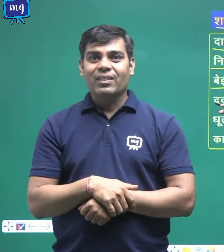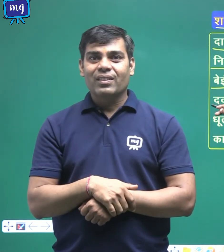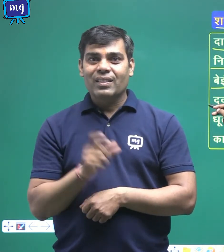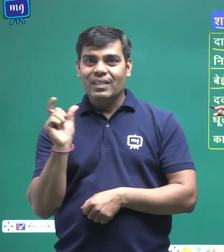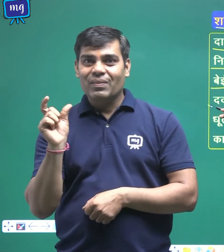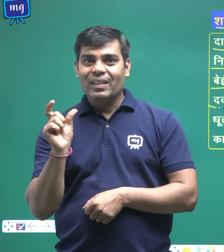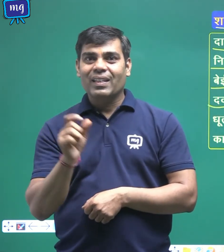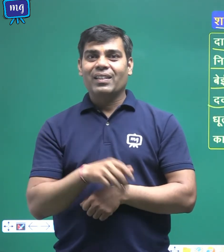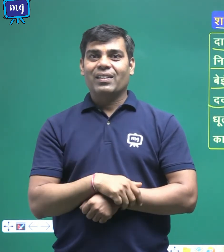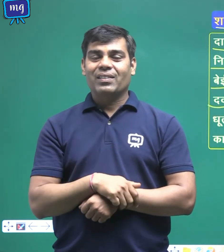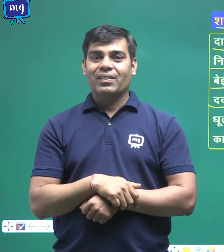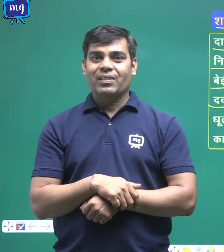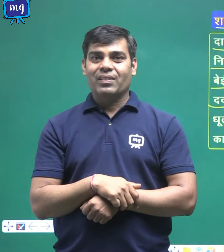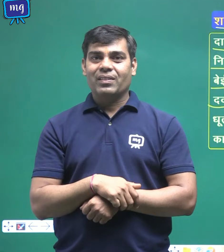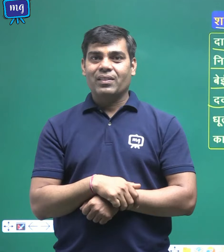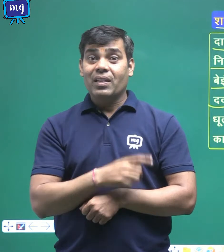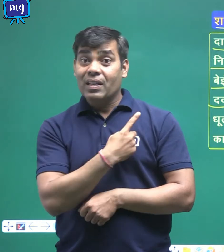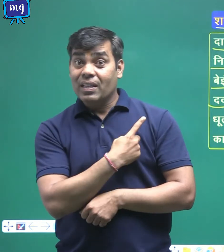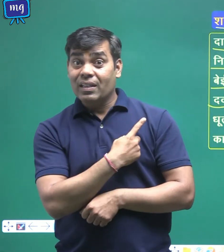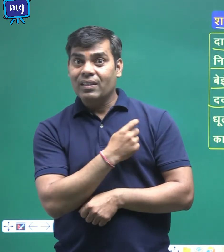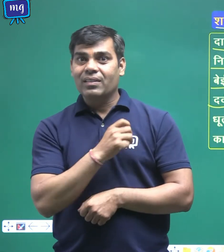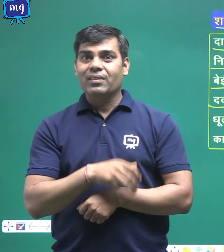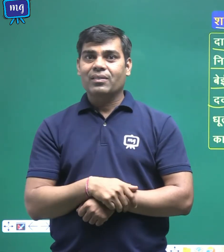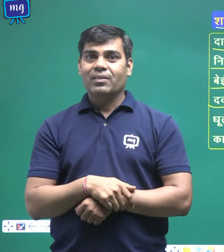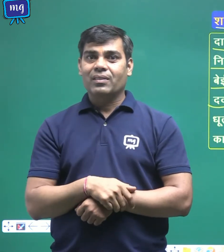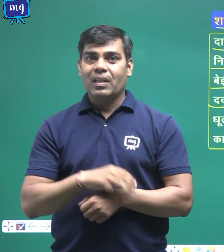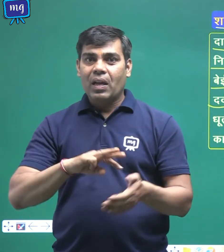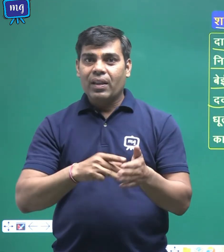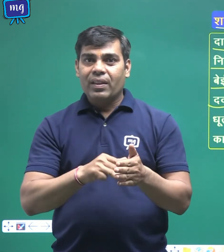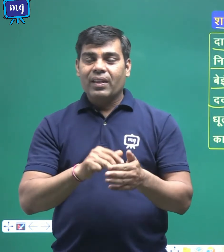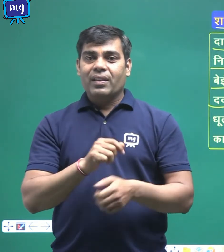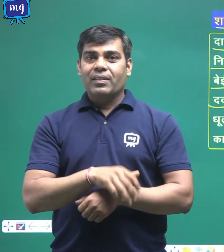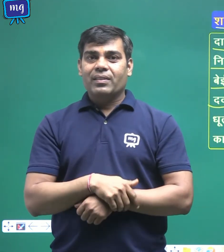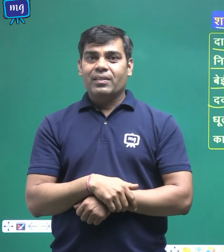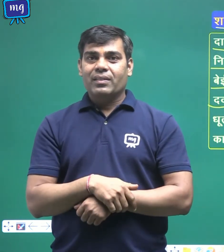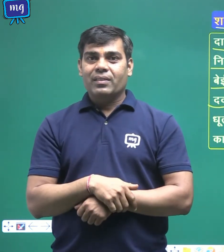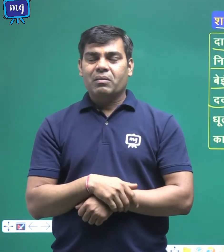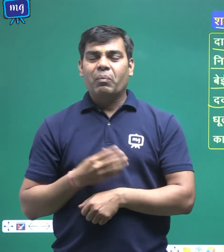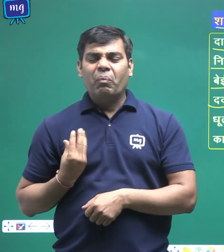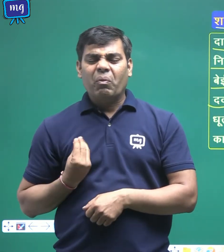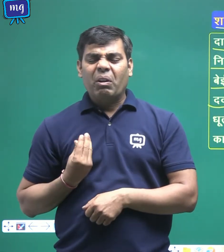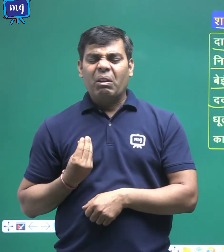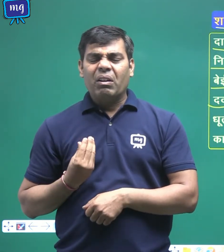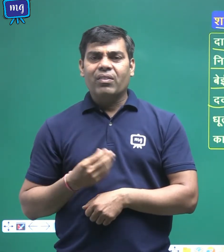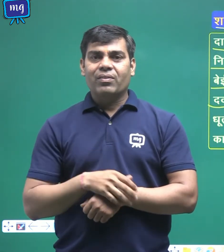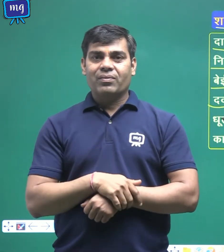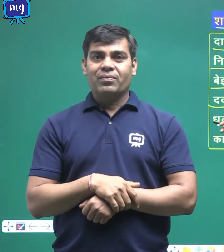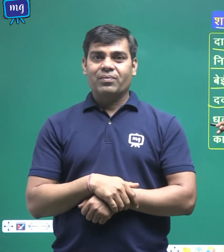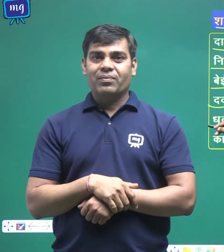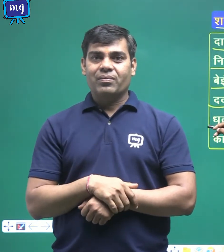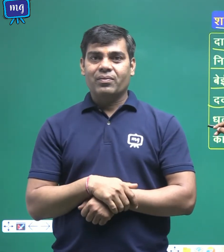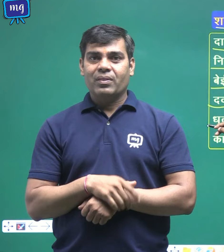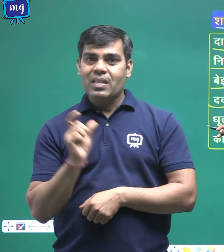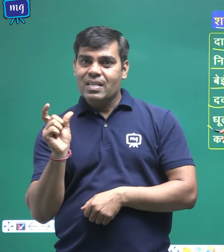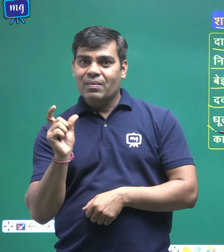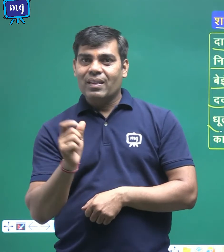शब्द है दर्द, अर्थ है पीड़ा।